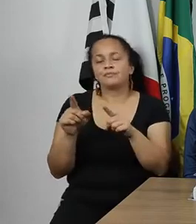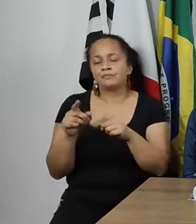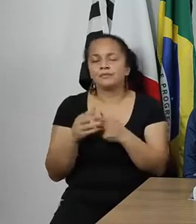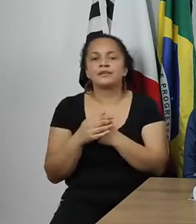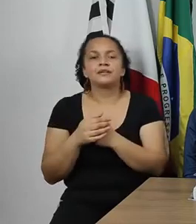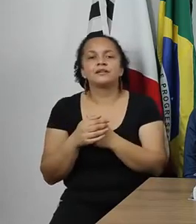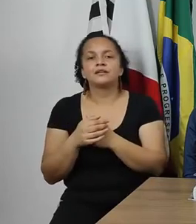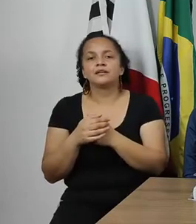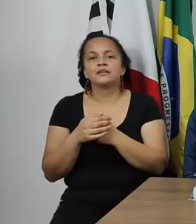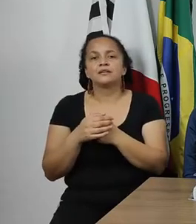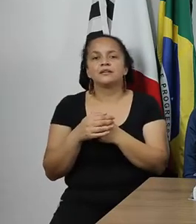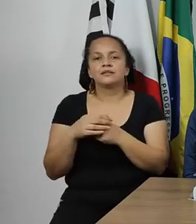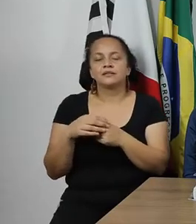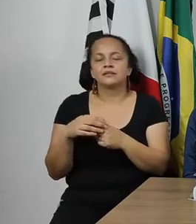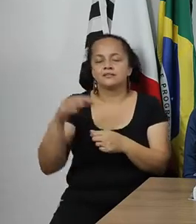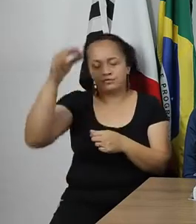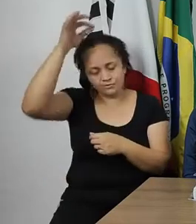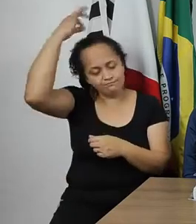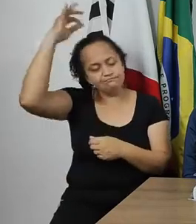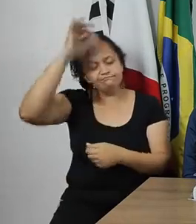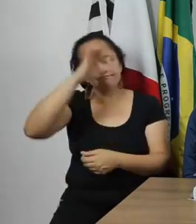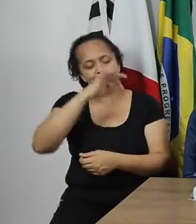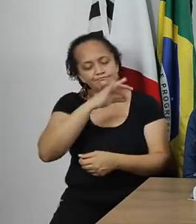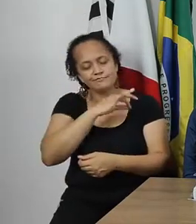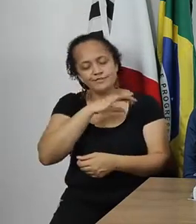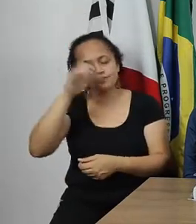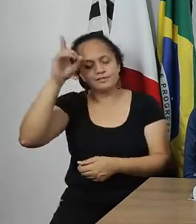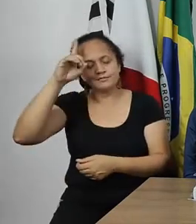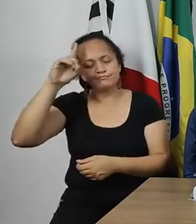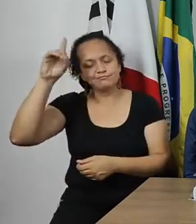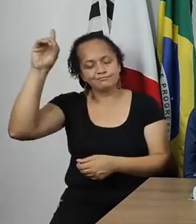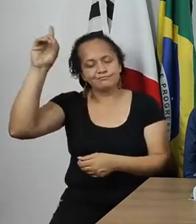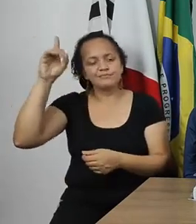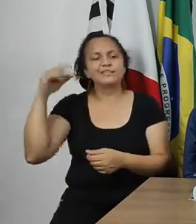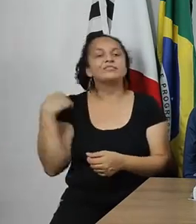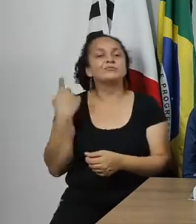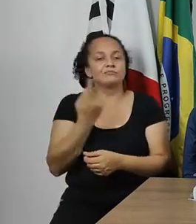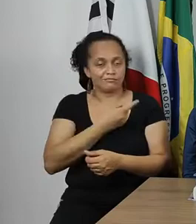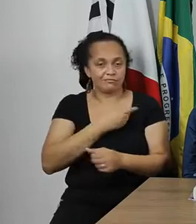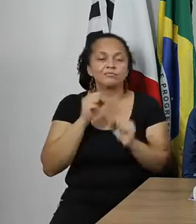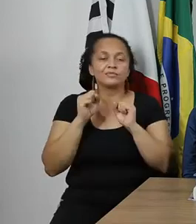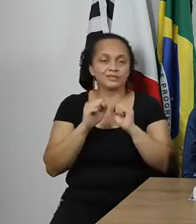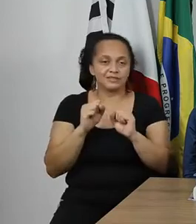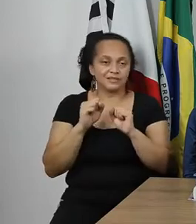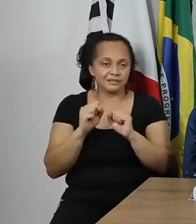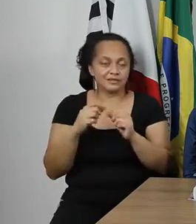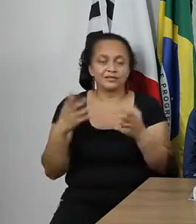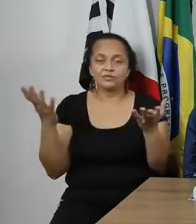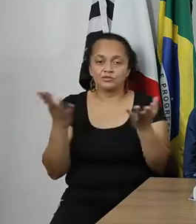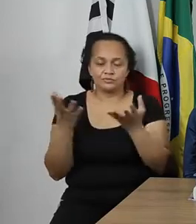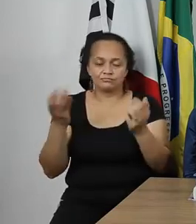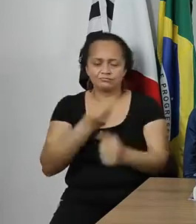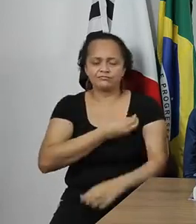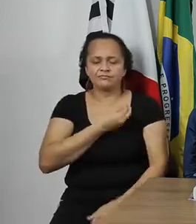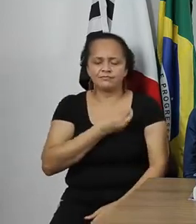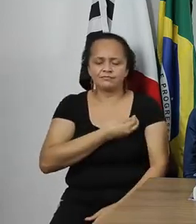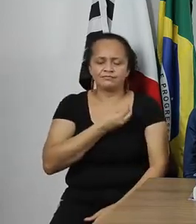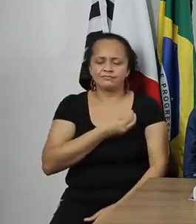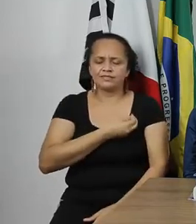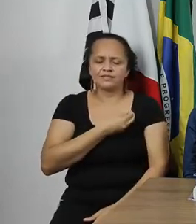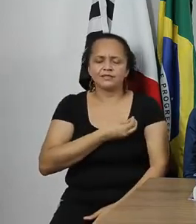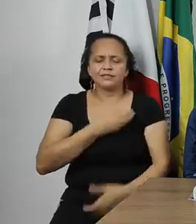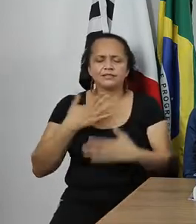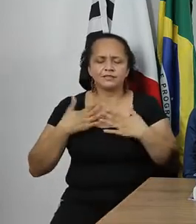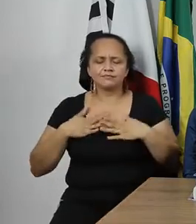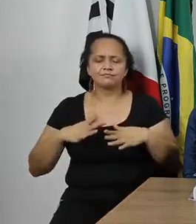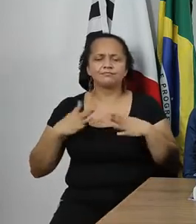Santo, através de Deus, Ele nos dá a capacidade de hoje viver uma vida abundante, independente de qualquer